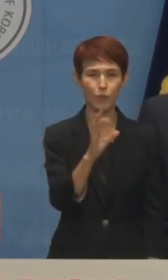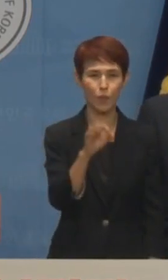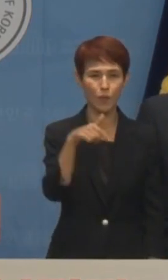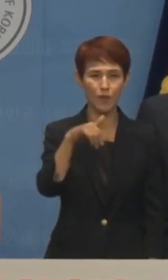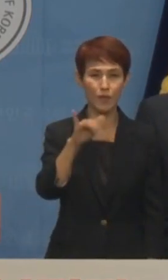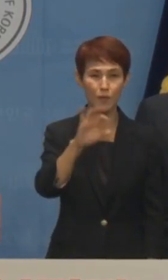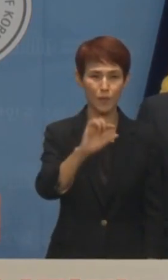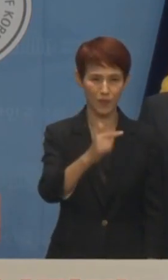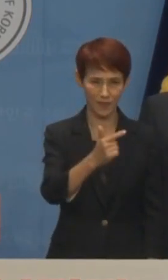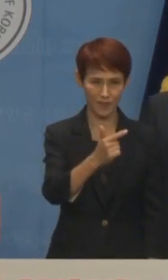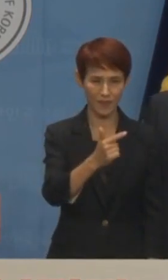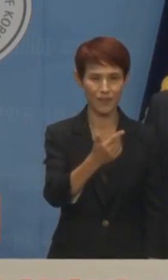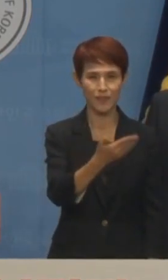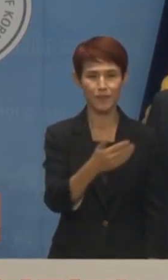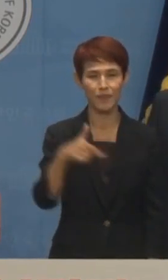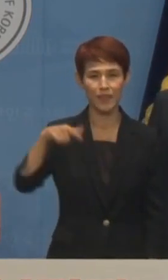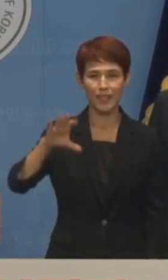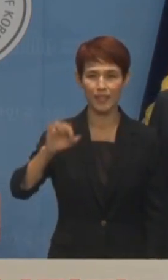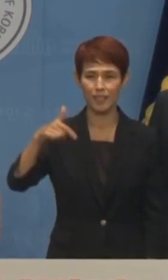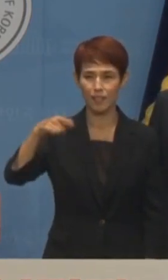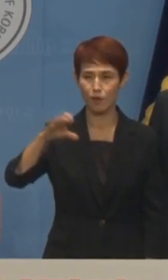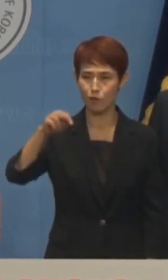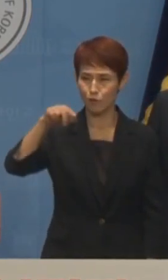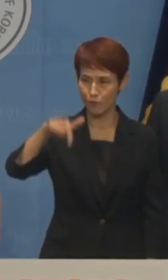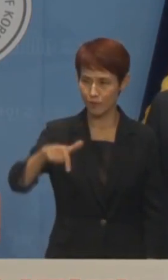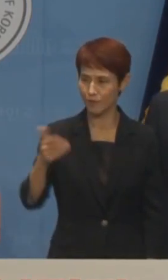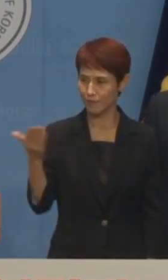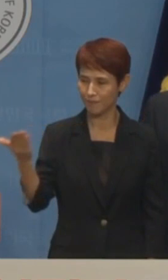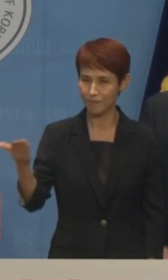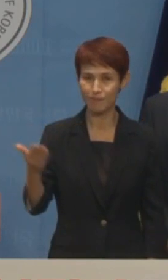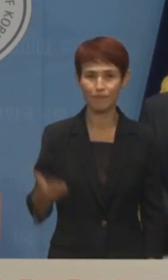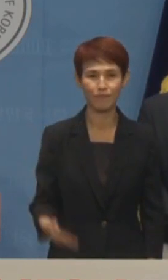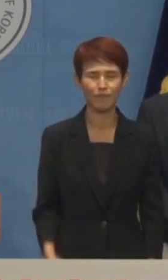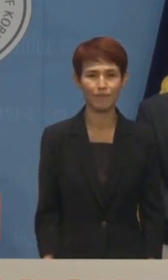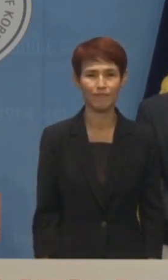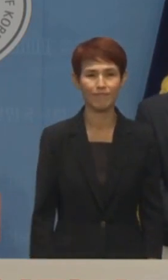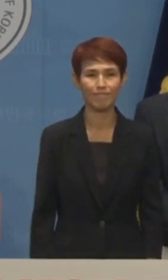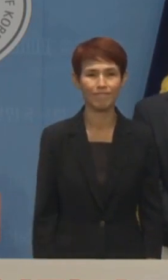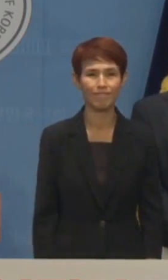네, 조국혁신당 우리 강경숙 의원님 참석하셨습니다.